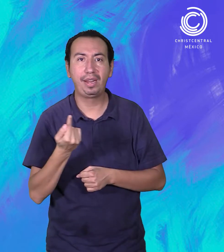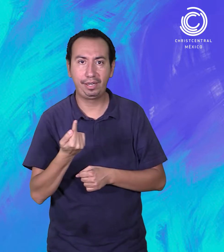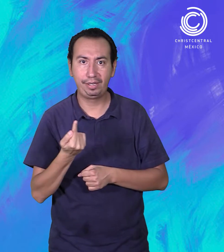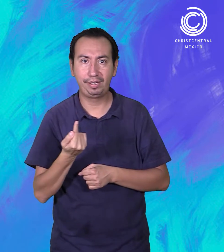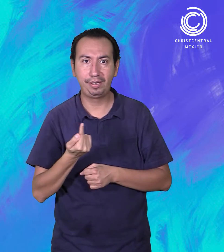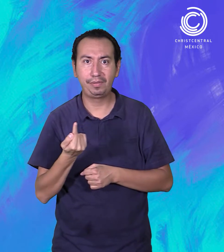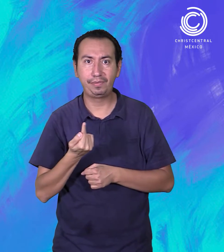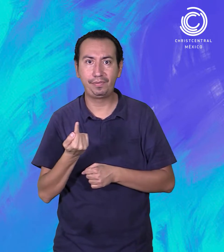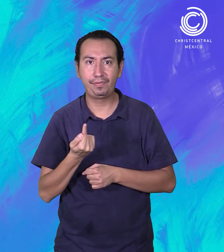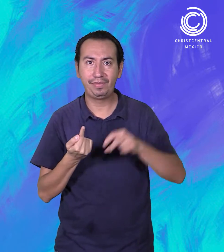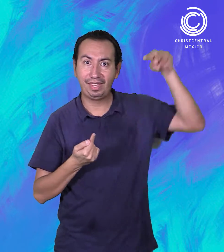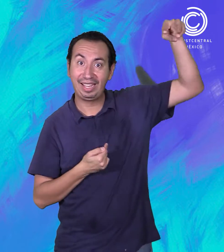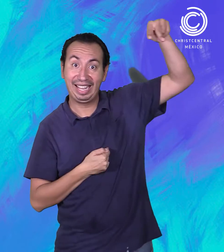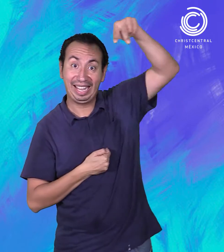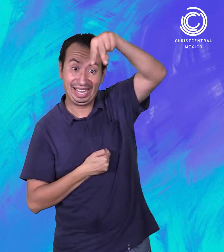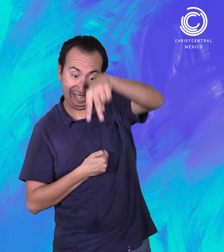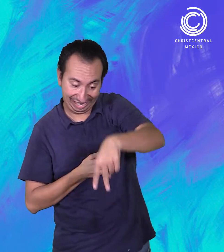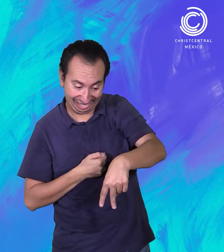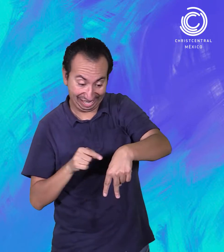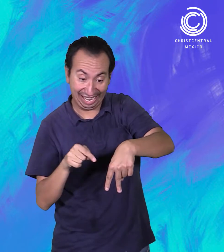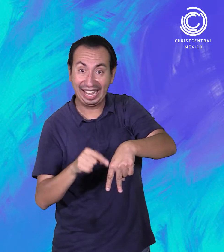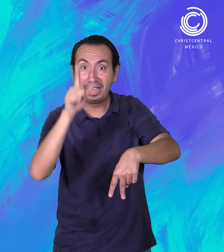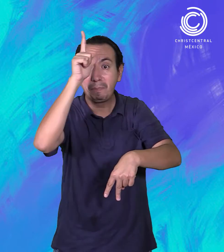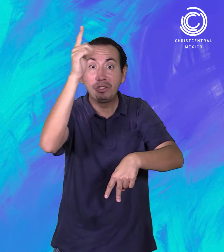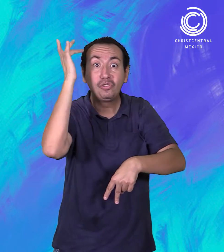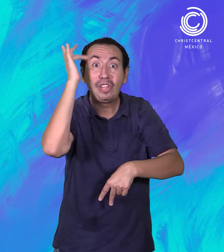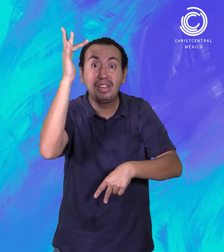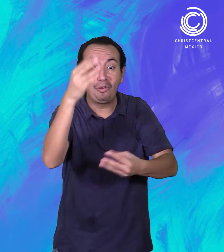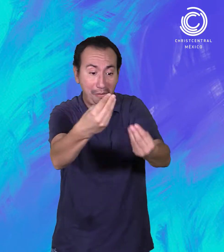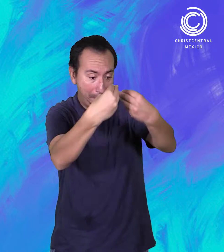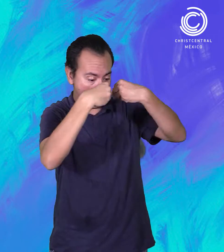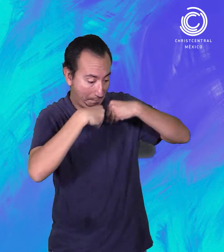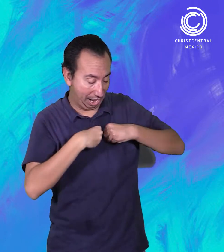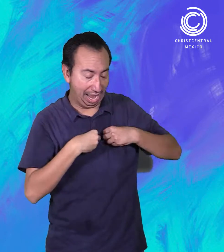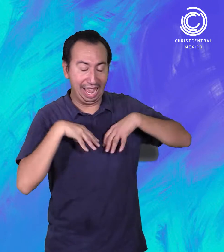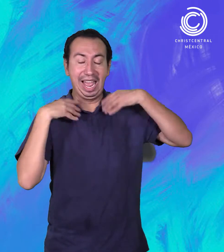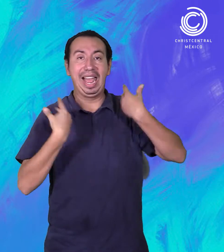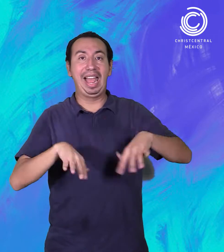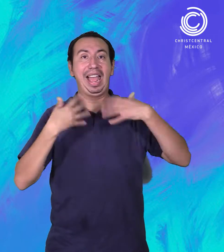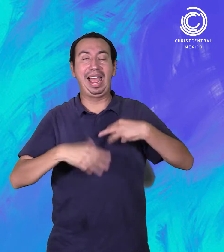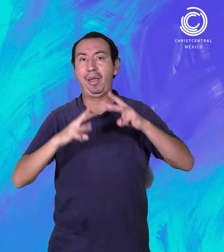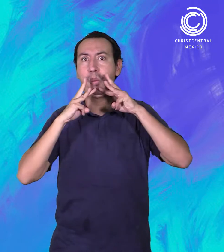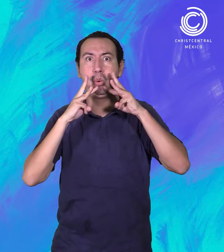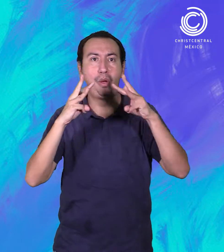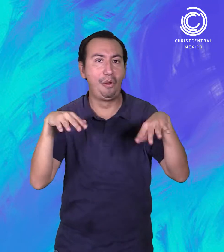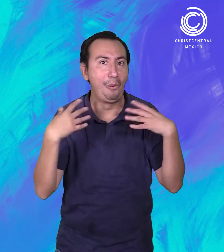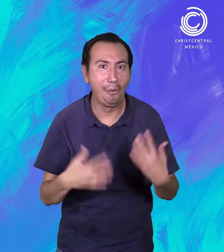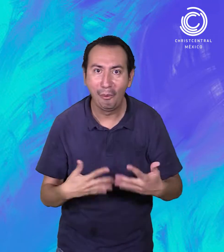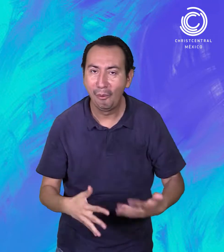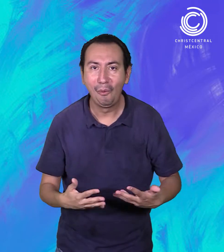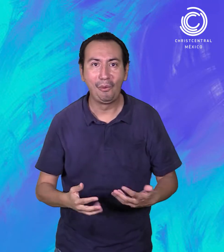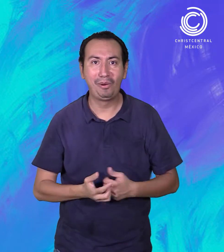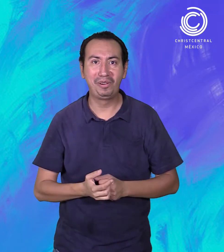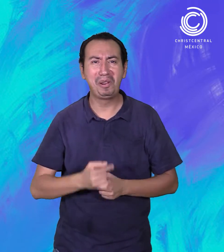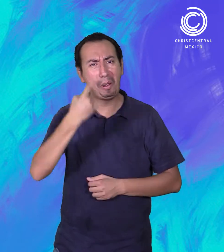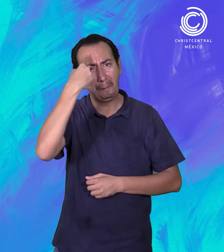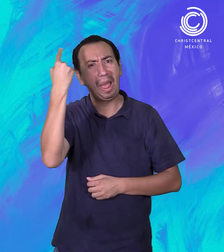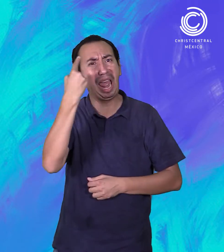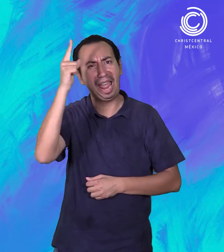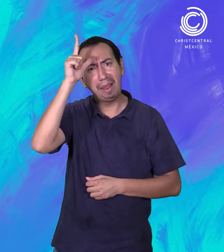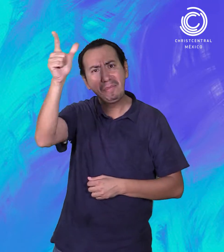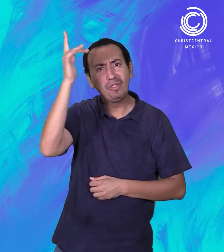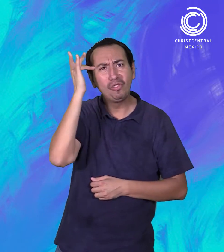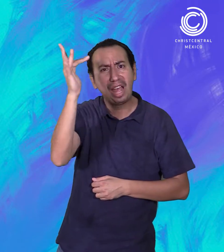Escritura, el Consolador sería enviado para estar con nosotros. ¿Para qué sería enviado el